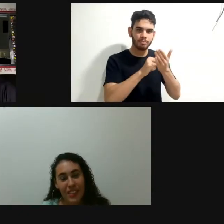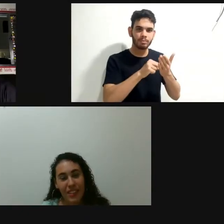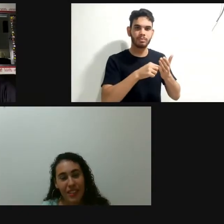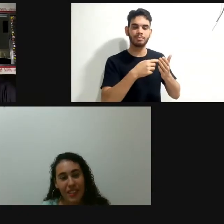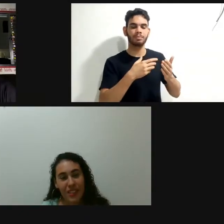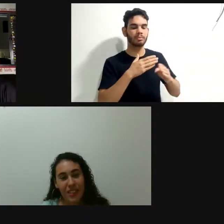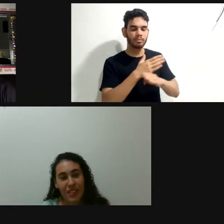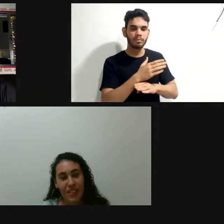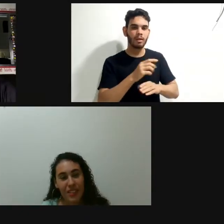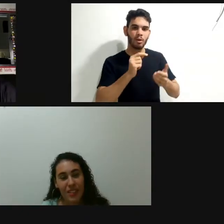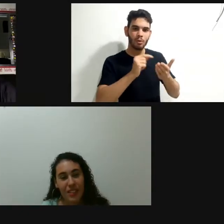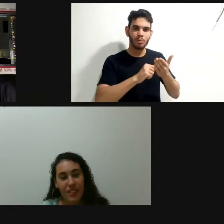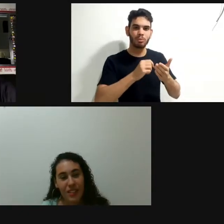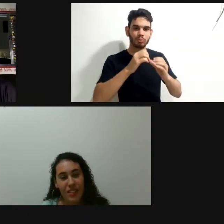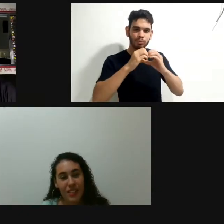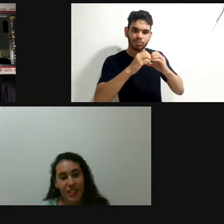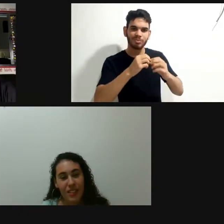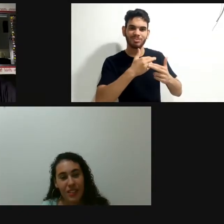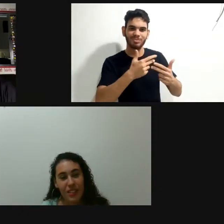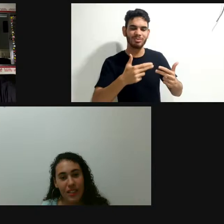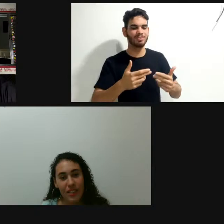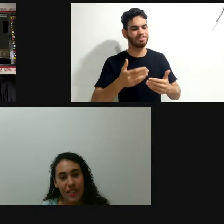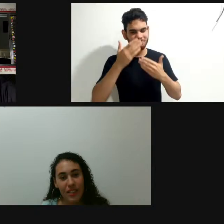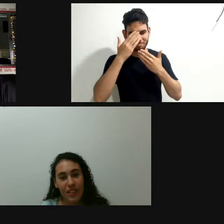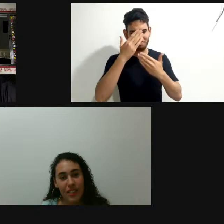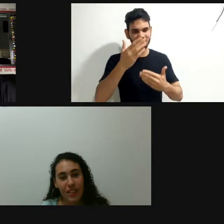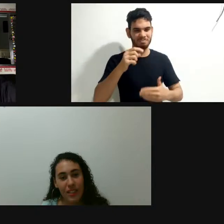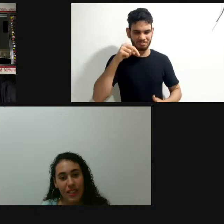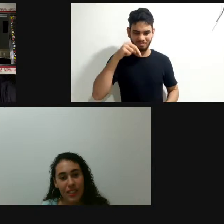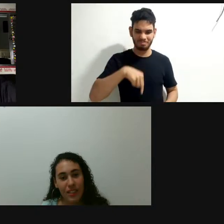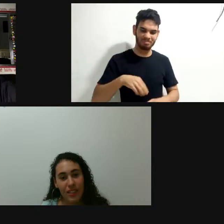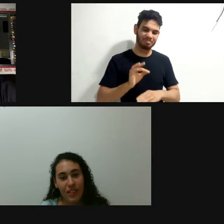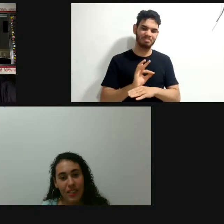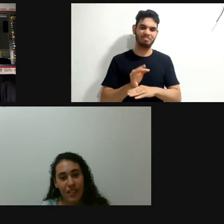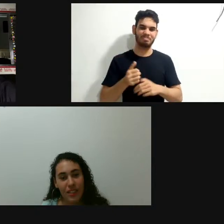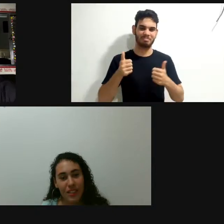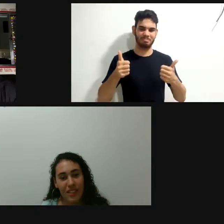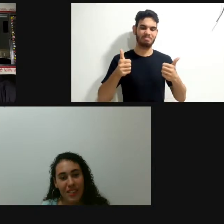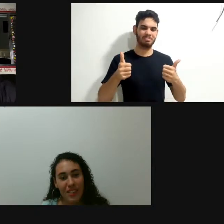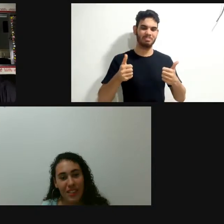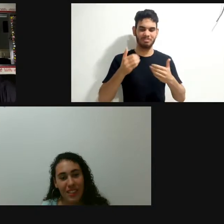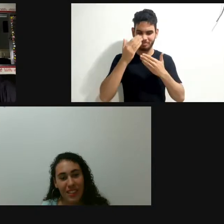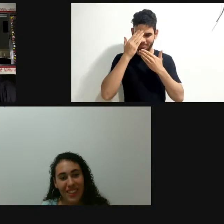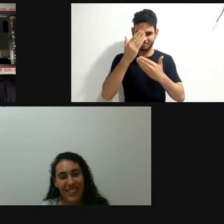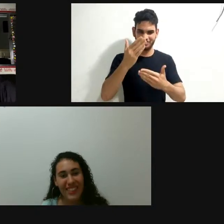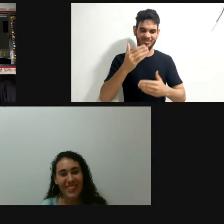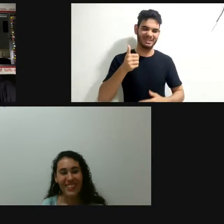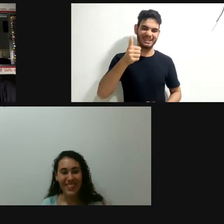energia. Esse foi o Geek de Pirituba. Foi sabido que você estaria aqui.